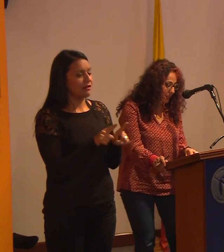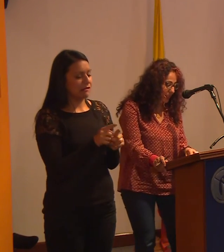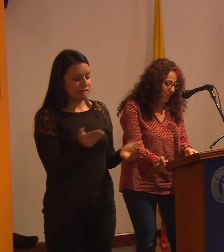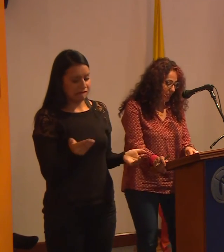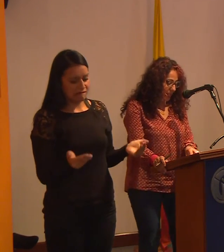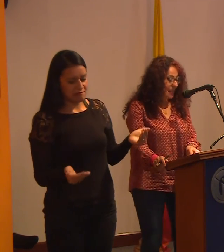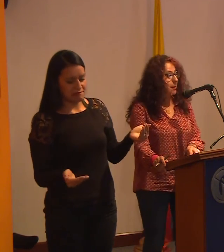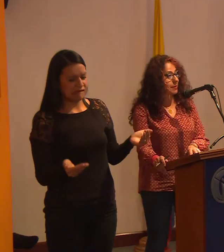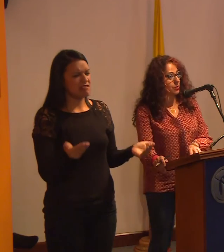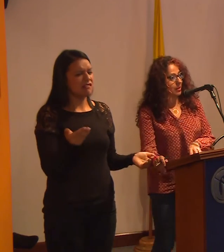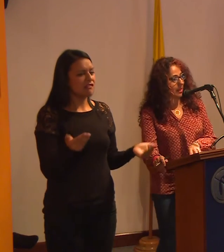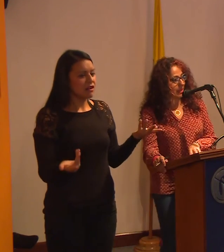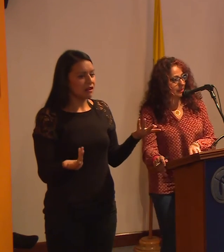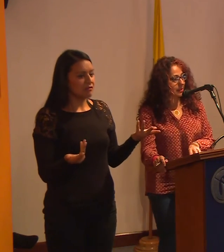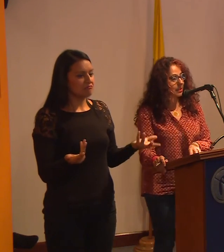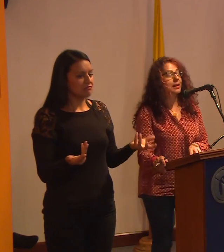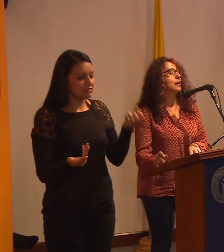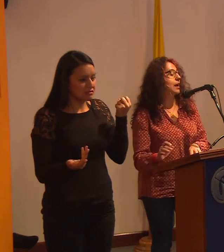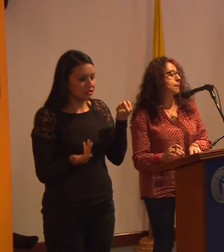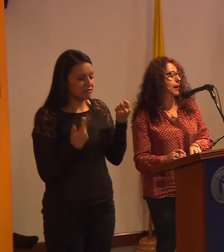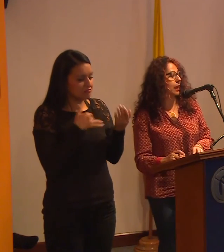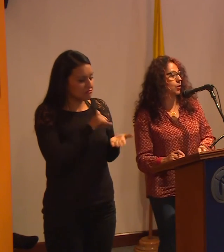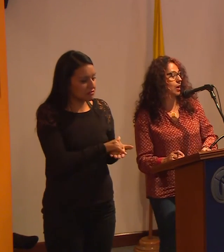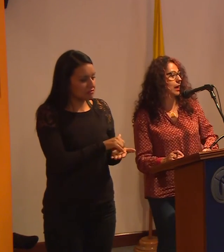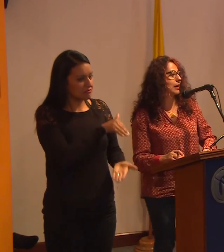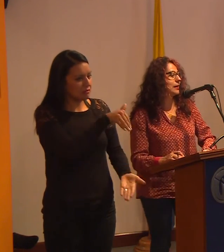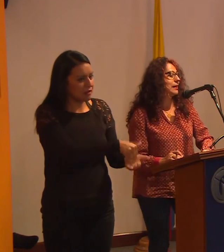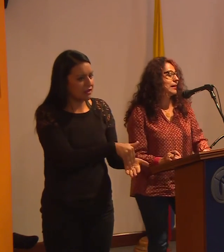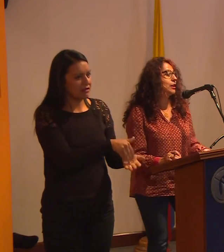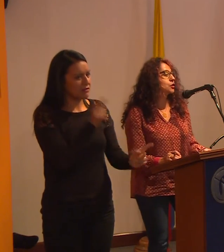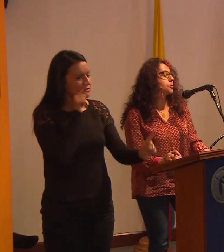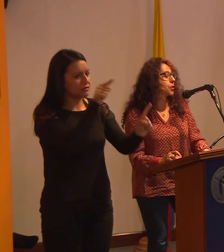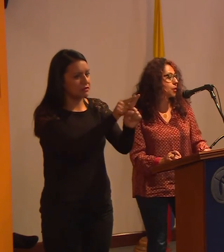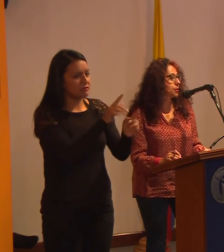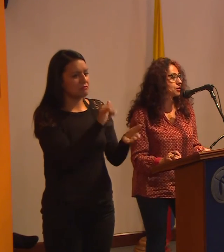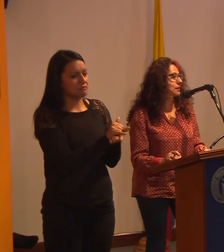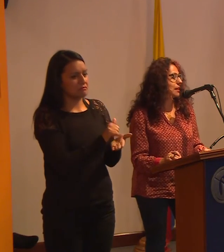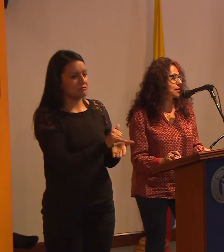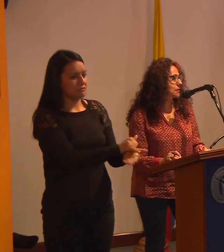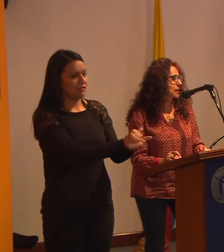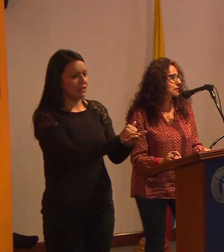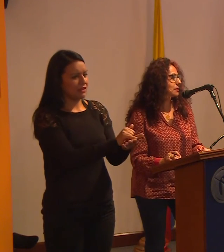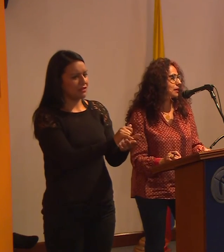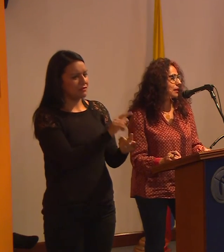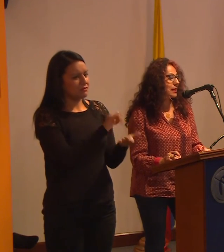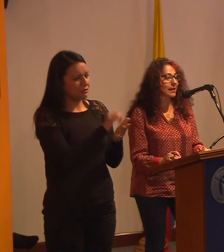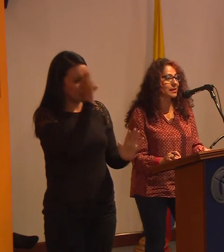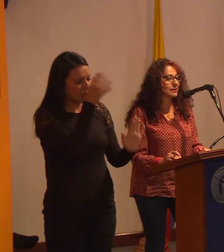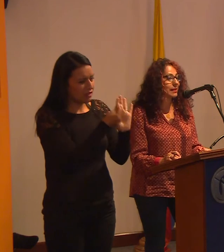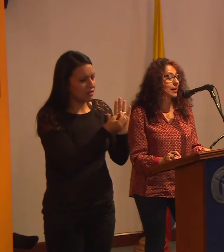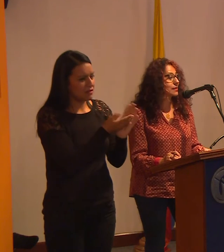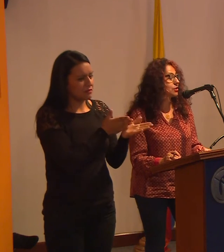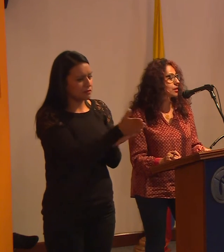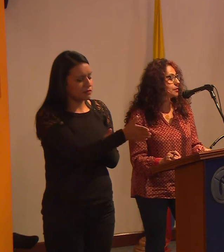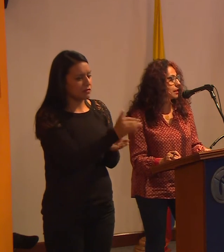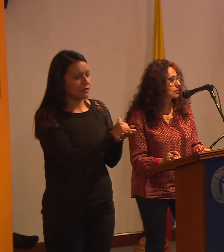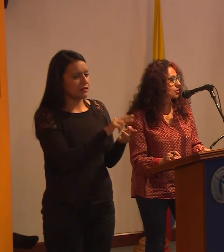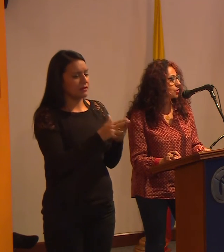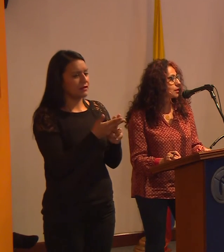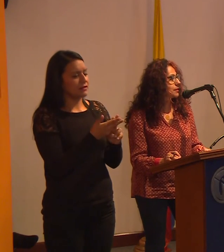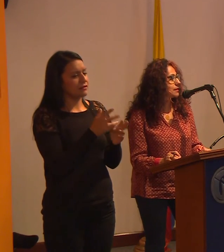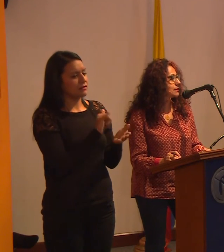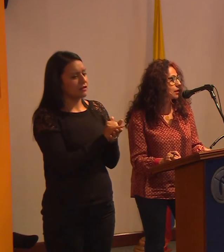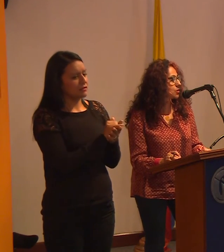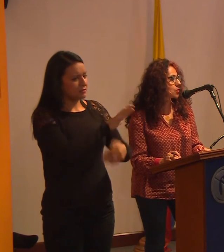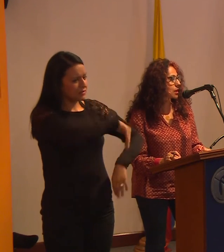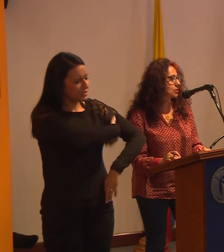entre la ambigüedad, la paradoja y los propios dilemas que este relacionamiento